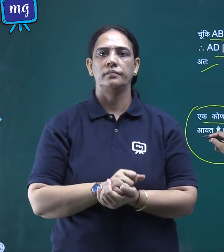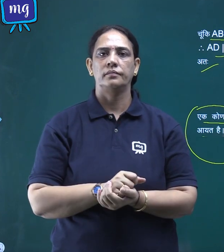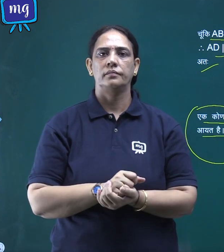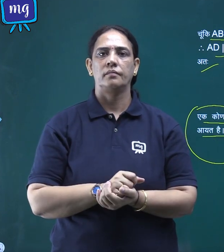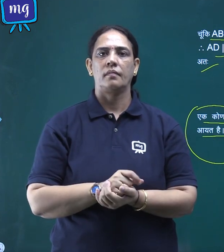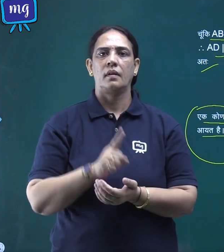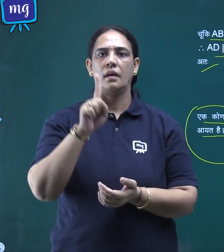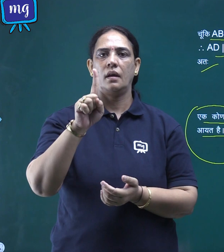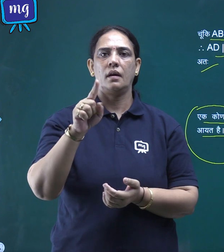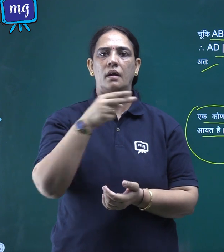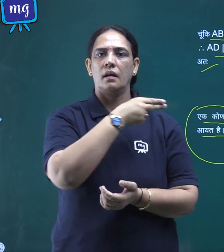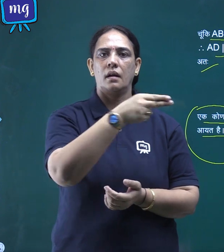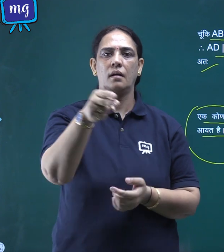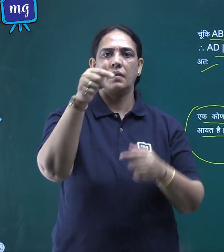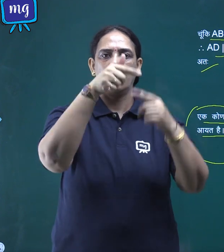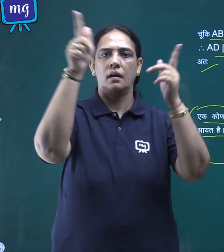एक आयत है।